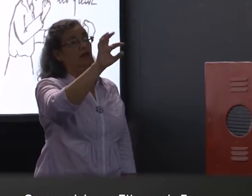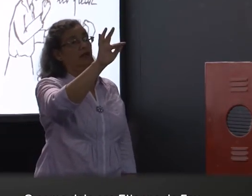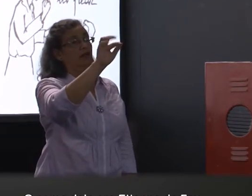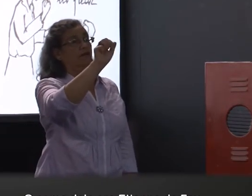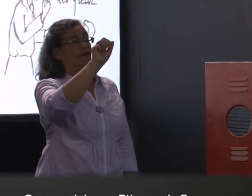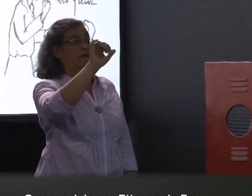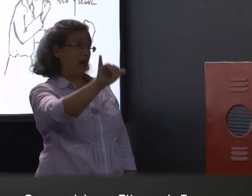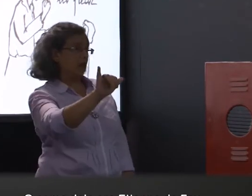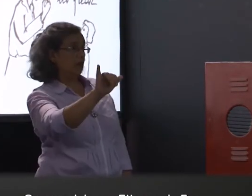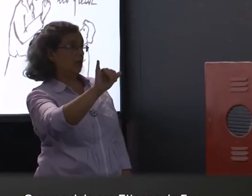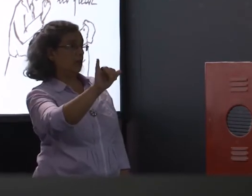Etienne Dufay.